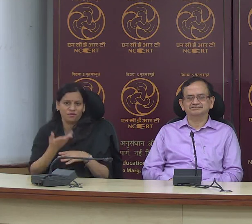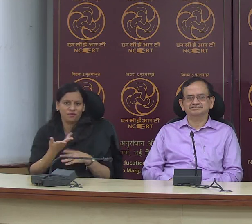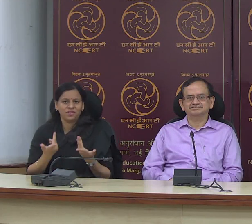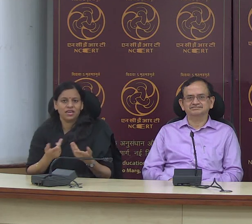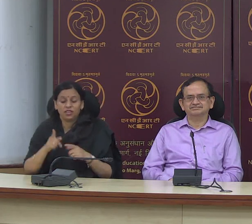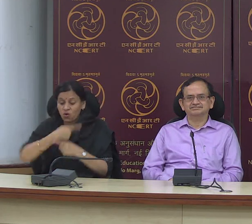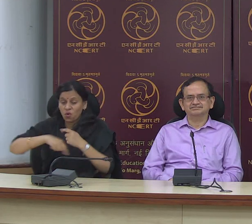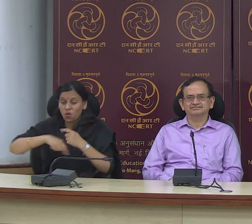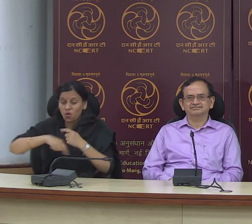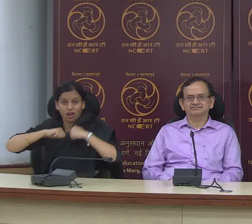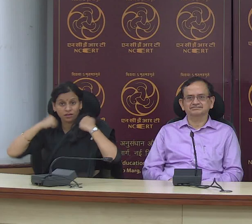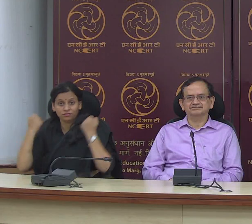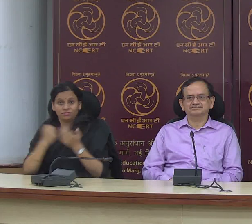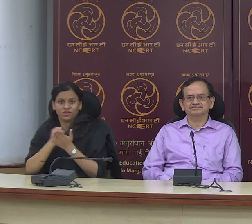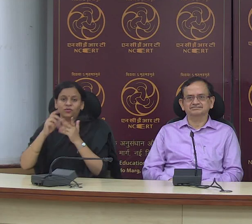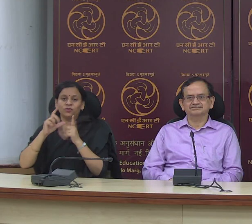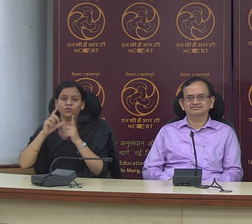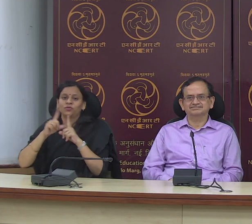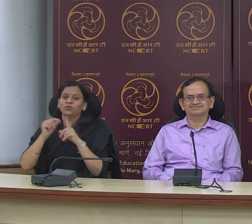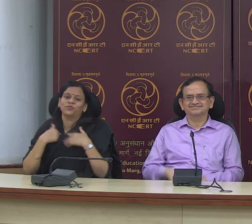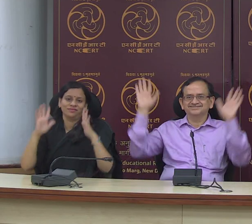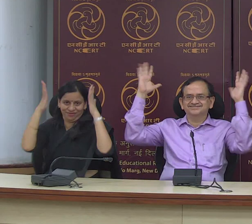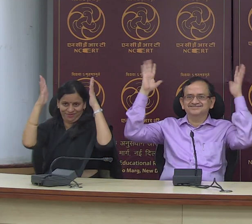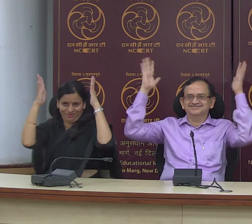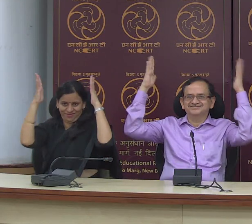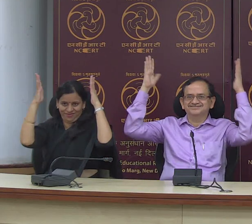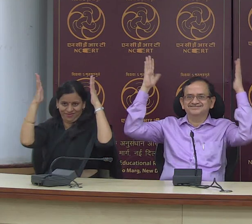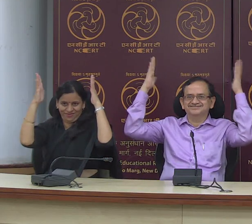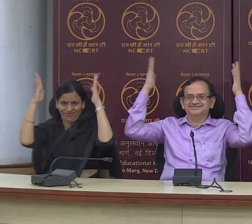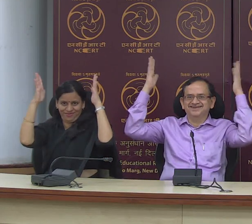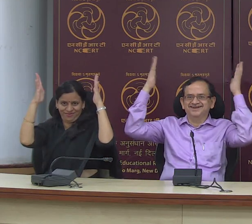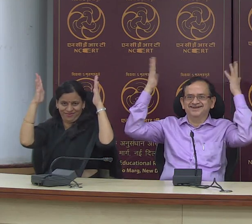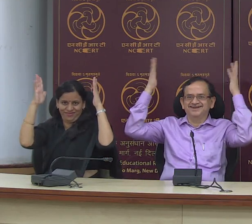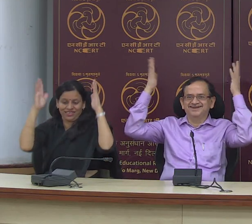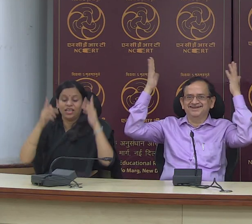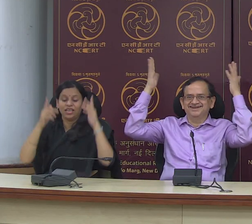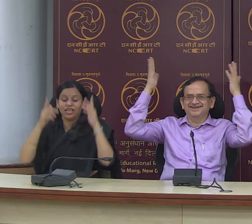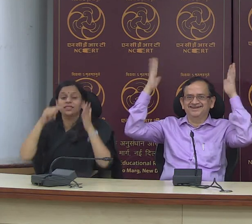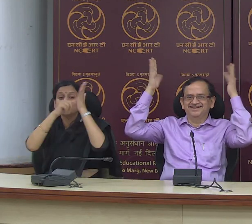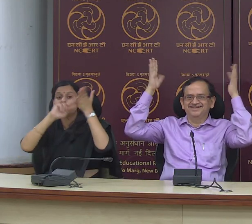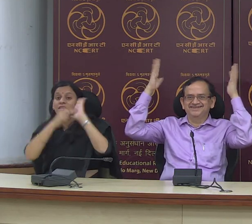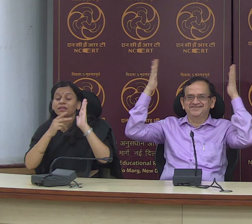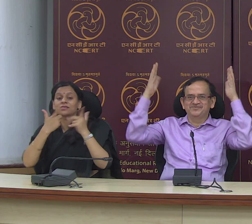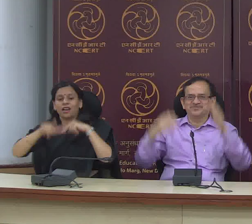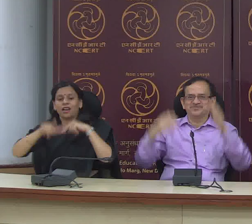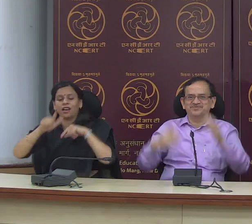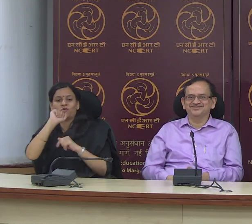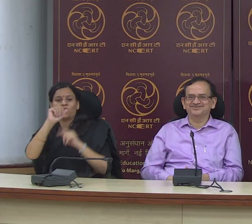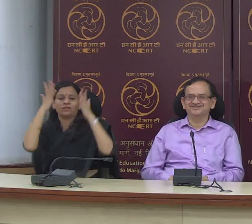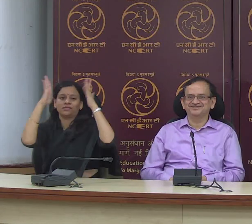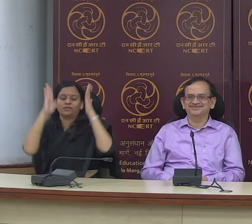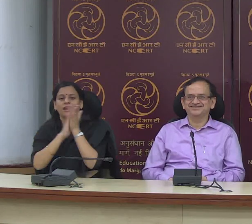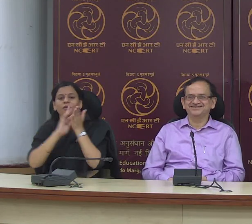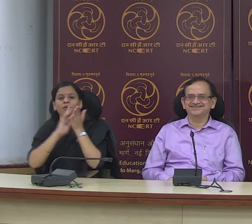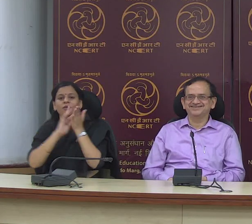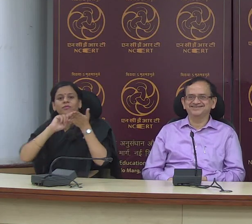सबके इन प्रयासों के लिए मैं कुछ करता हूँ। दिस इज वॉट This is clap in sign language, so, right, Rahul? ये मैंने सीख लिया